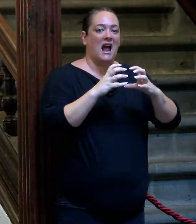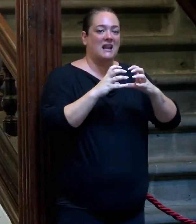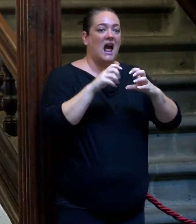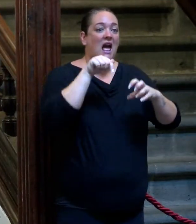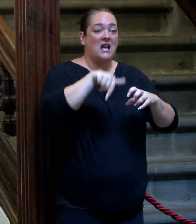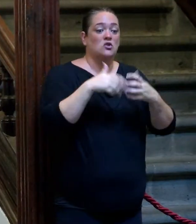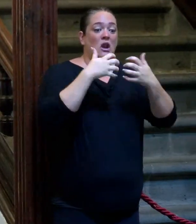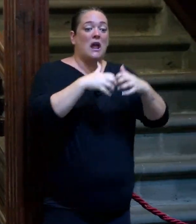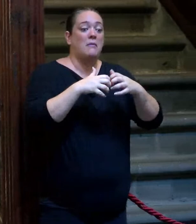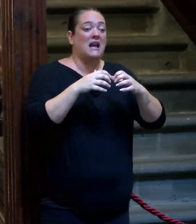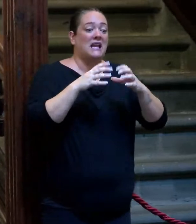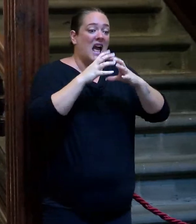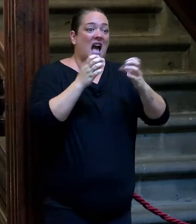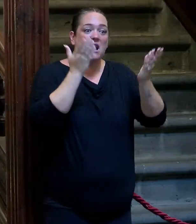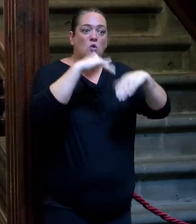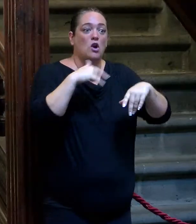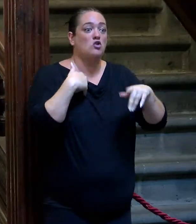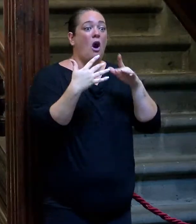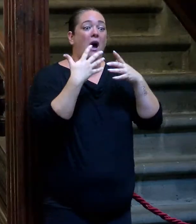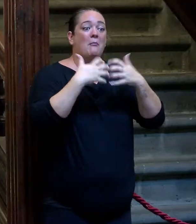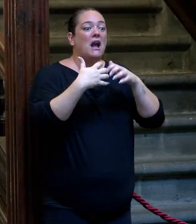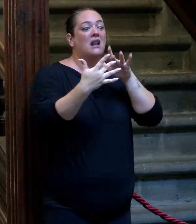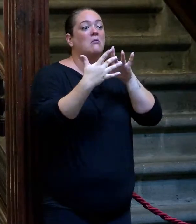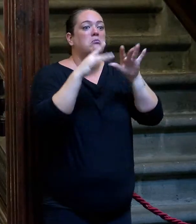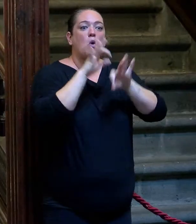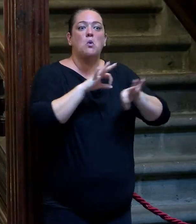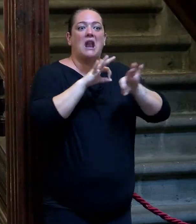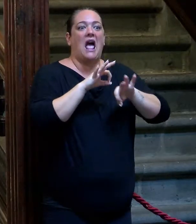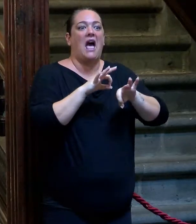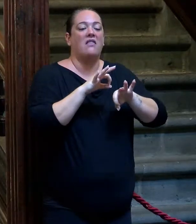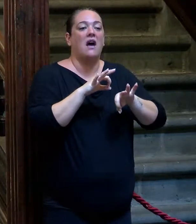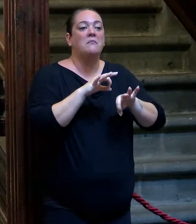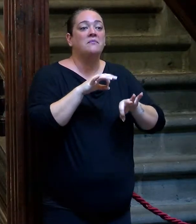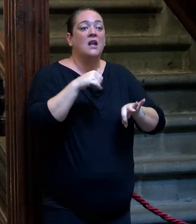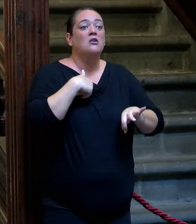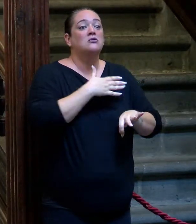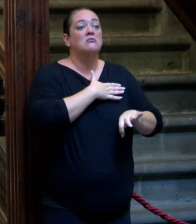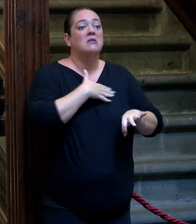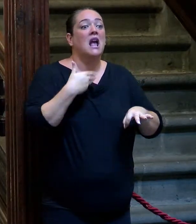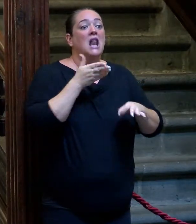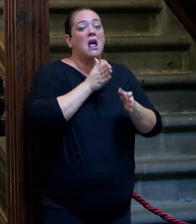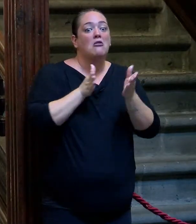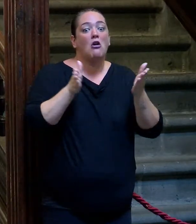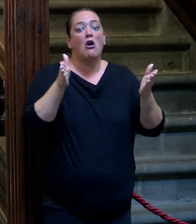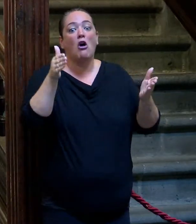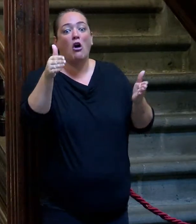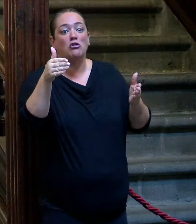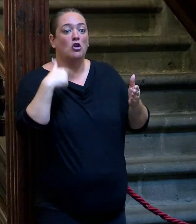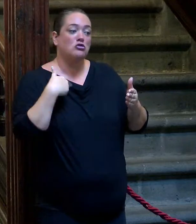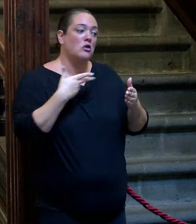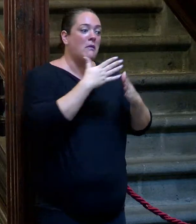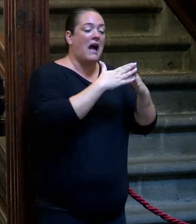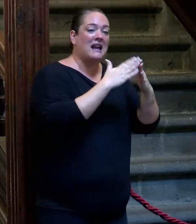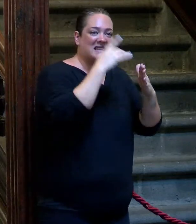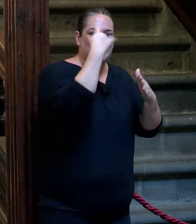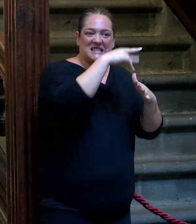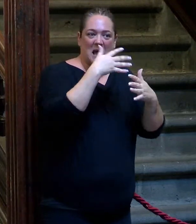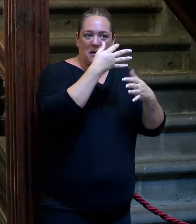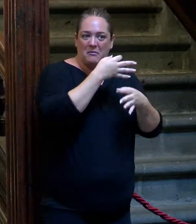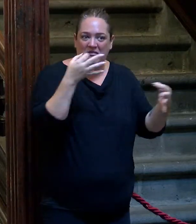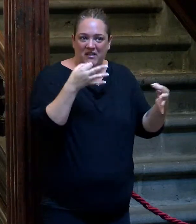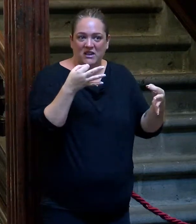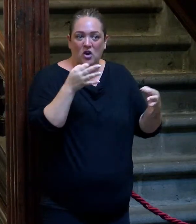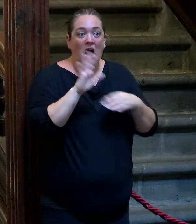nunca las máquinas. Yo con las máquinas me llevo muy malamente. Mira, yo no pongo el GPS del coche porque me quieren llevar por otro sitio y yo sé ir a mi casa, como no voy a saber ir a mi casa.